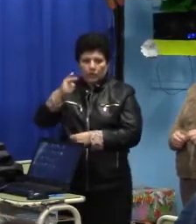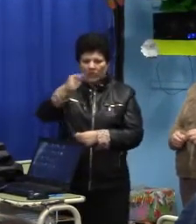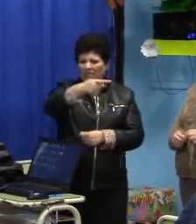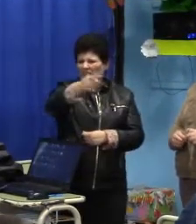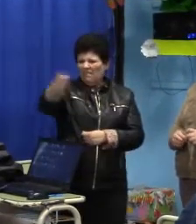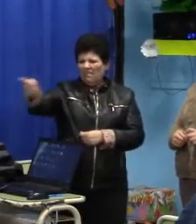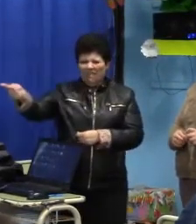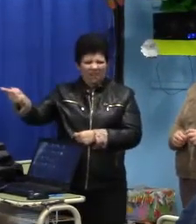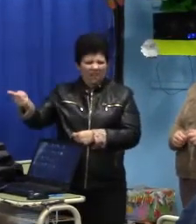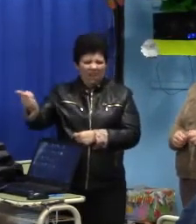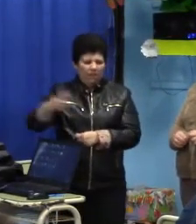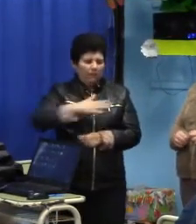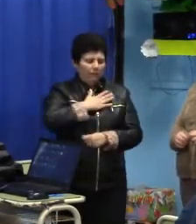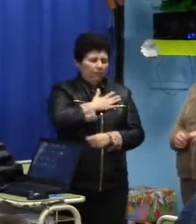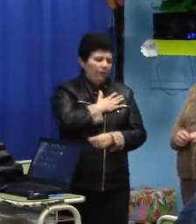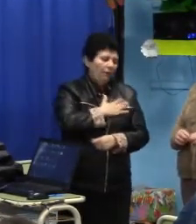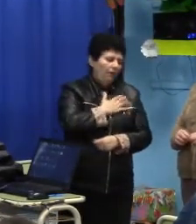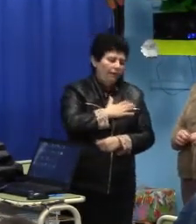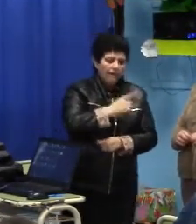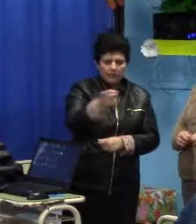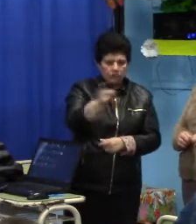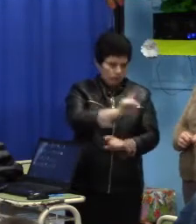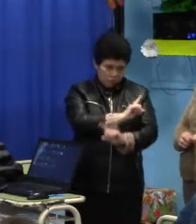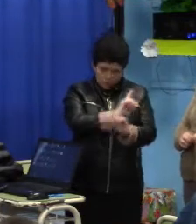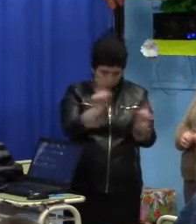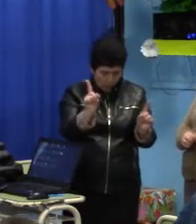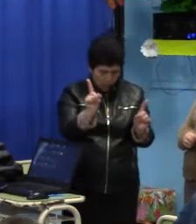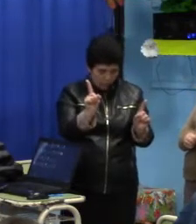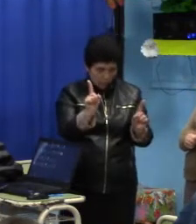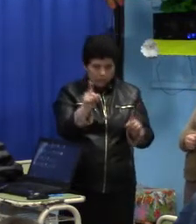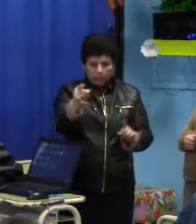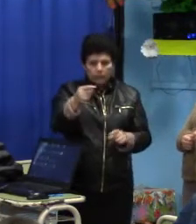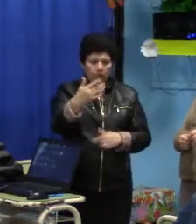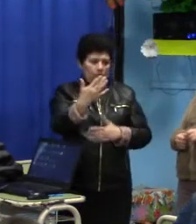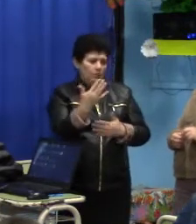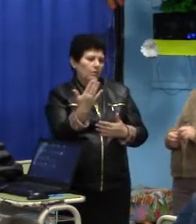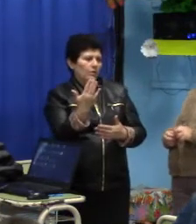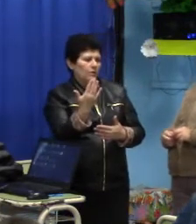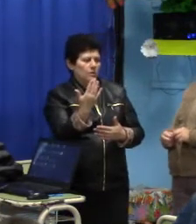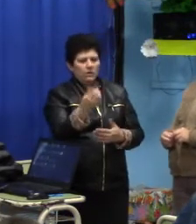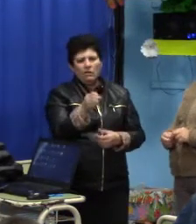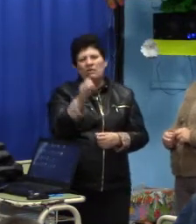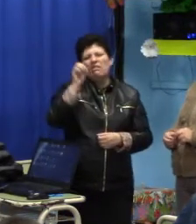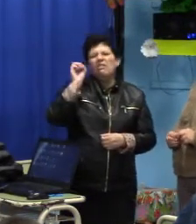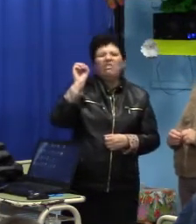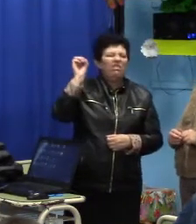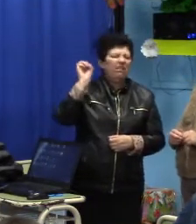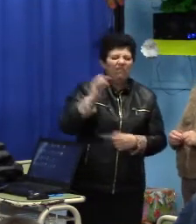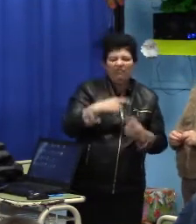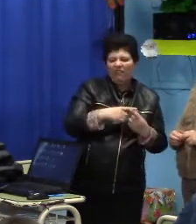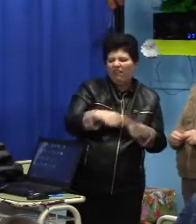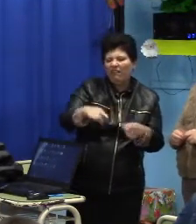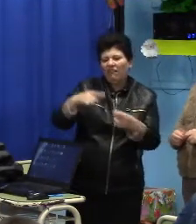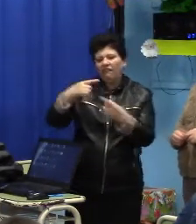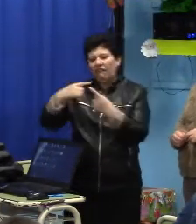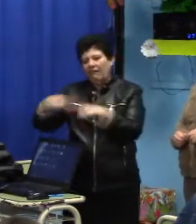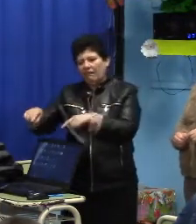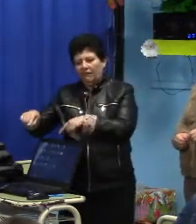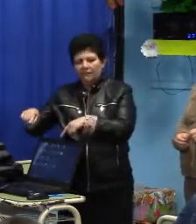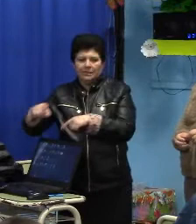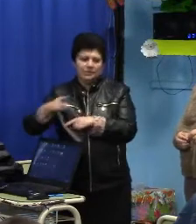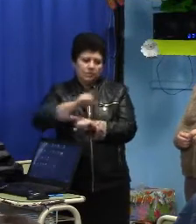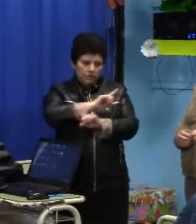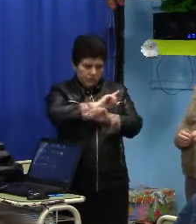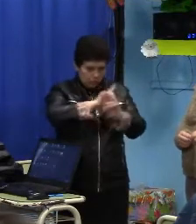tengan capacidades diferentes, capacidades especiales y no sé qué otra cosa,